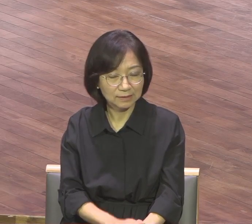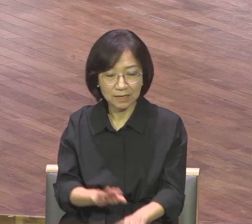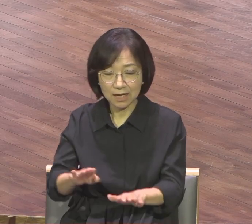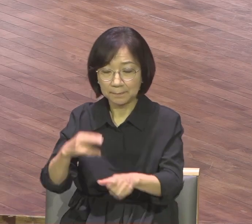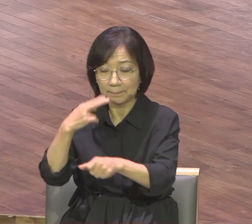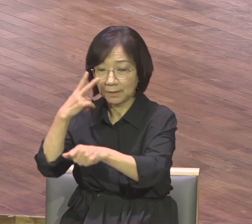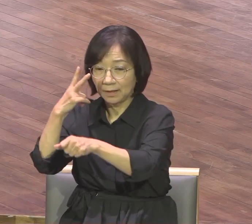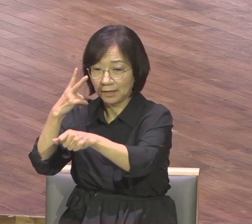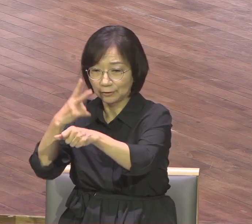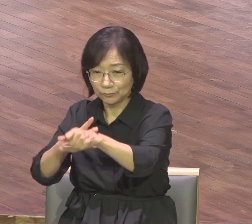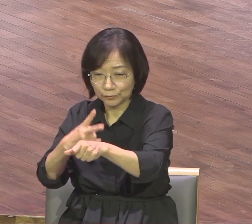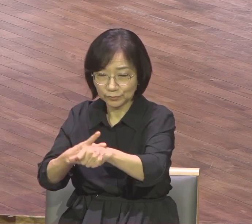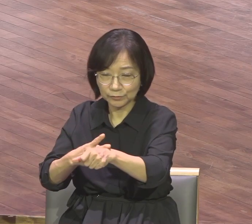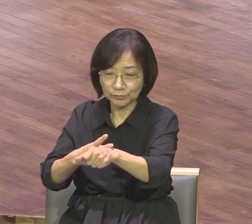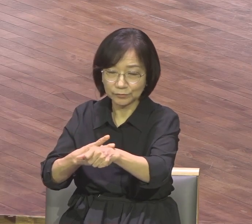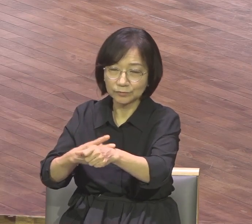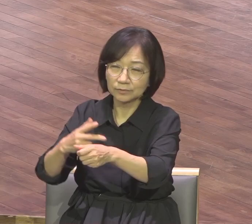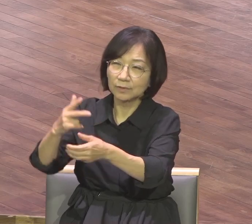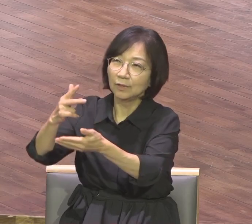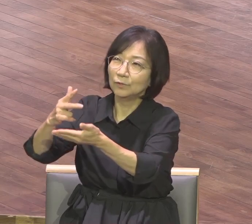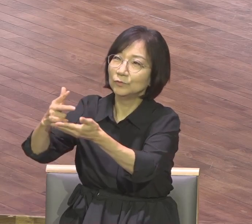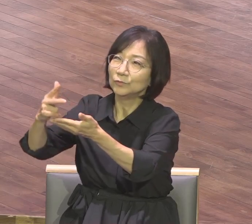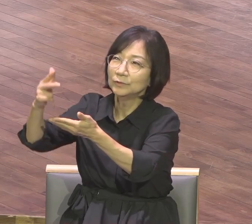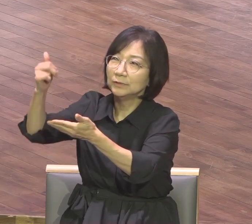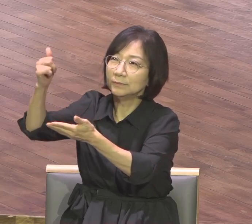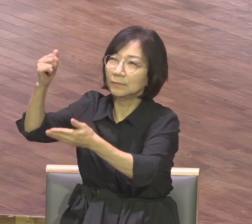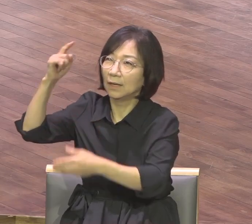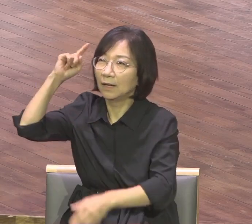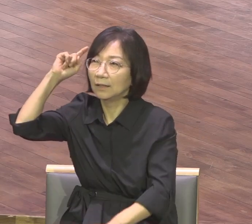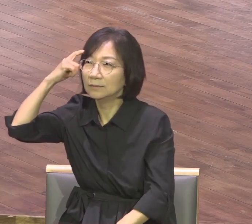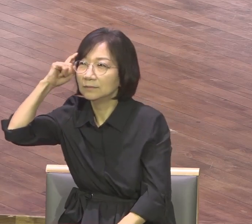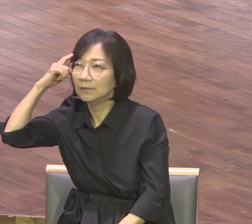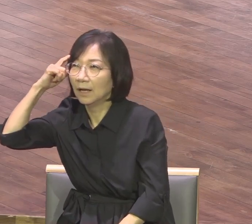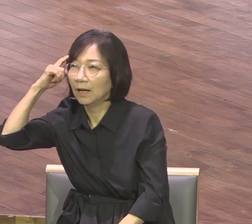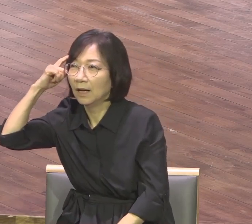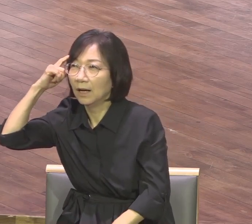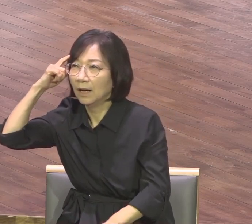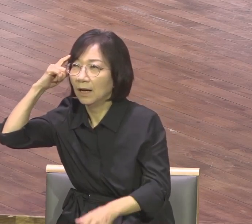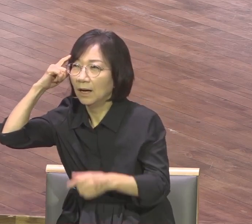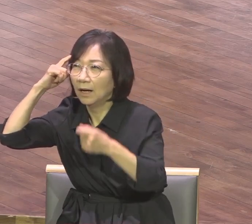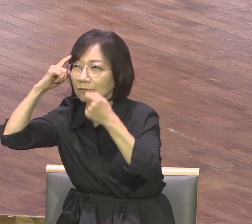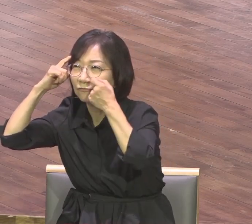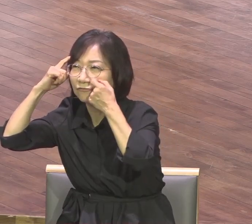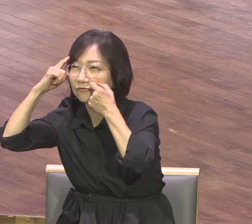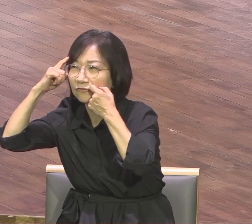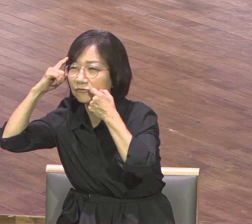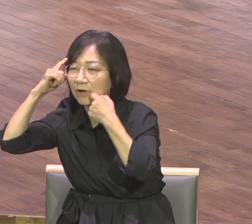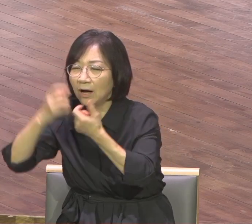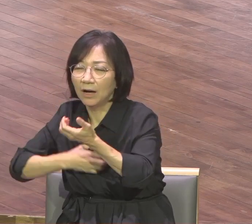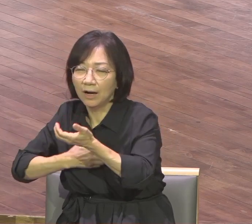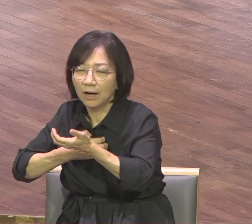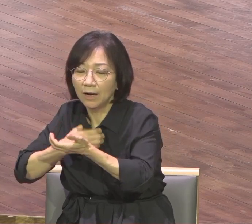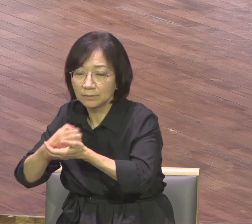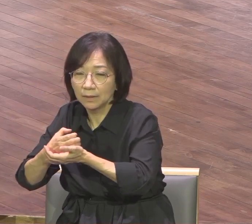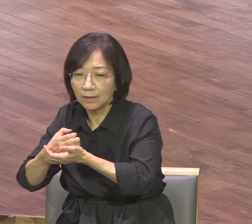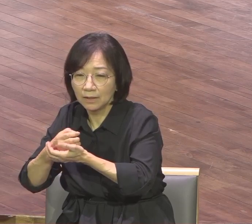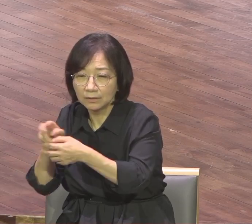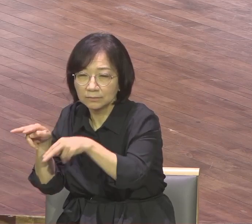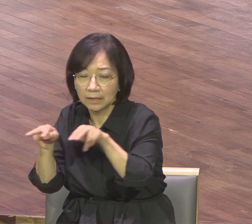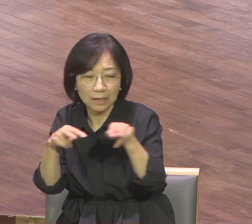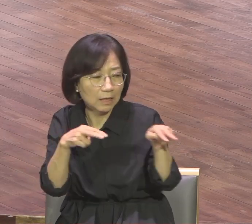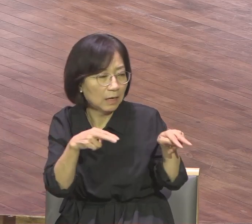바울은 주님 생각만 해도 그냥 막 감격 눈물을, 현장에 죽어가는 영혼들을 바라보며 눈물을